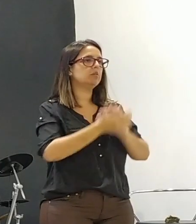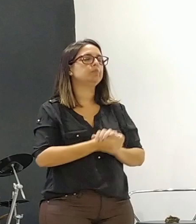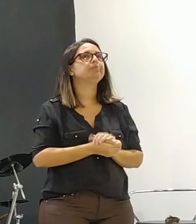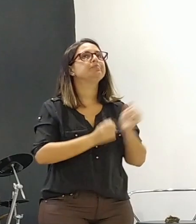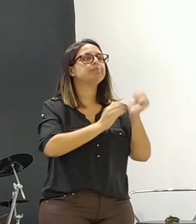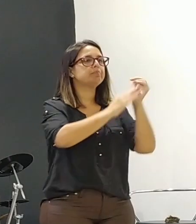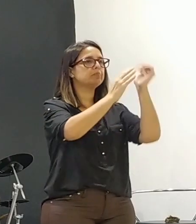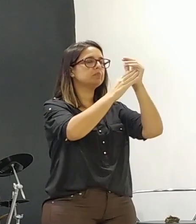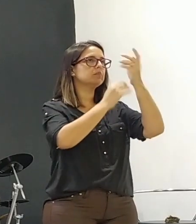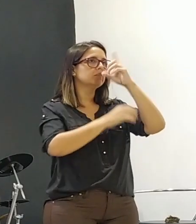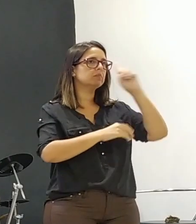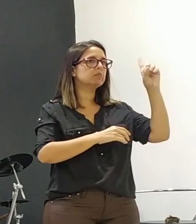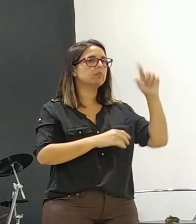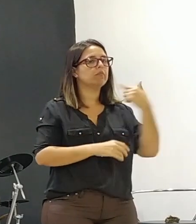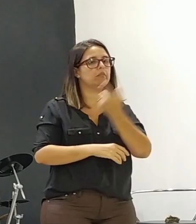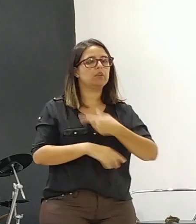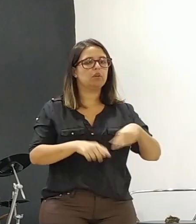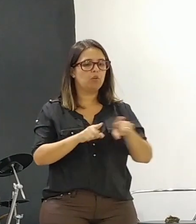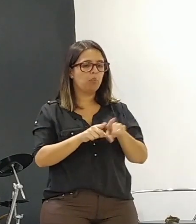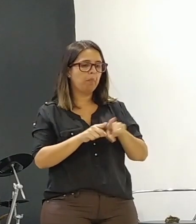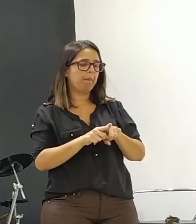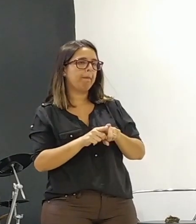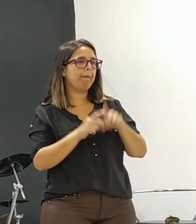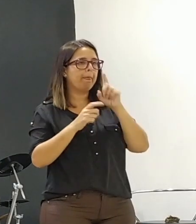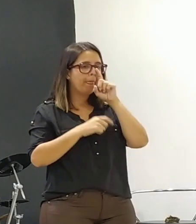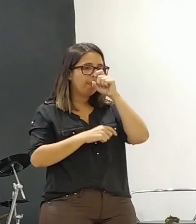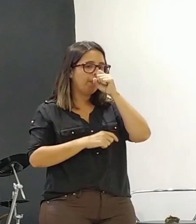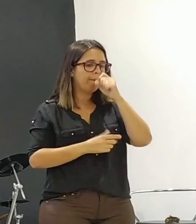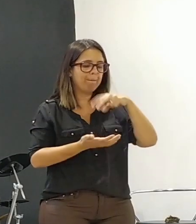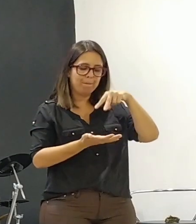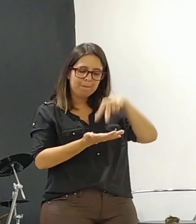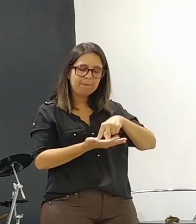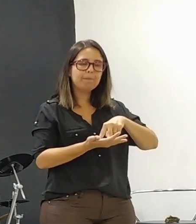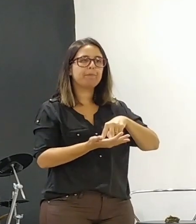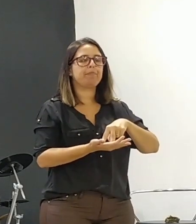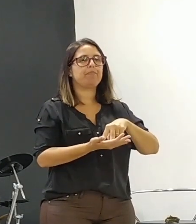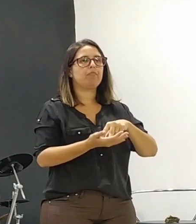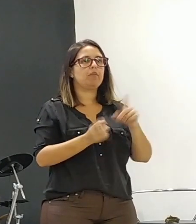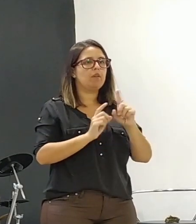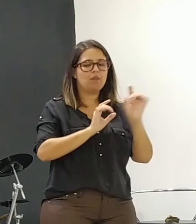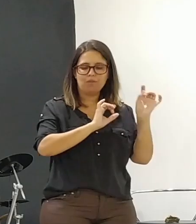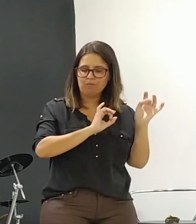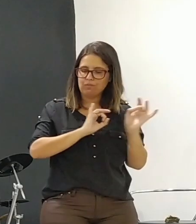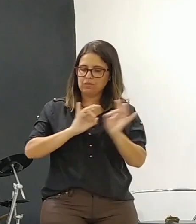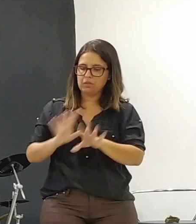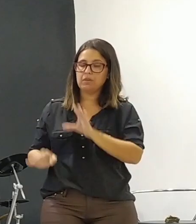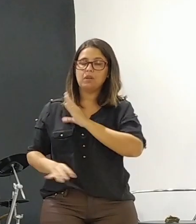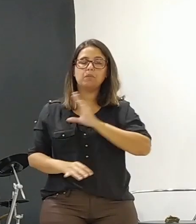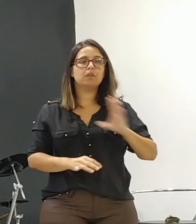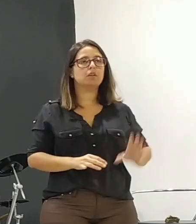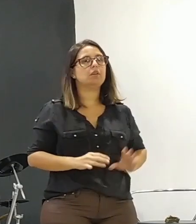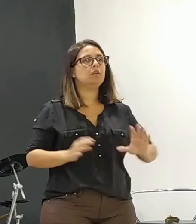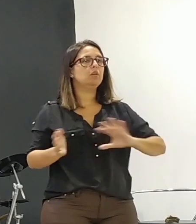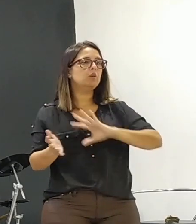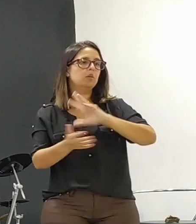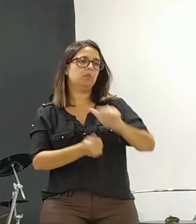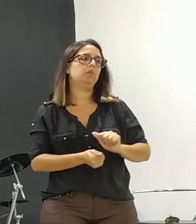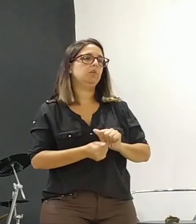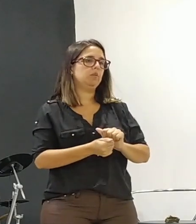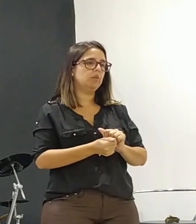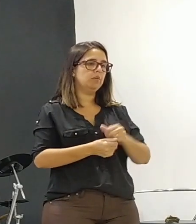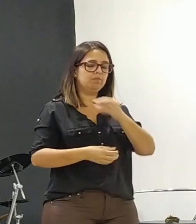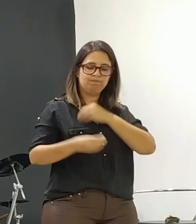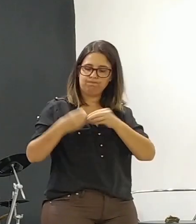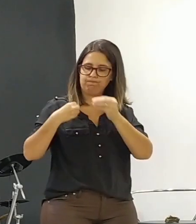Louvado seja Deus. E nós também, se permanecermos firmes, se não negarmos a Cristo nesse mundo, por causa